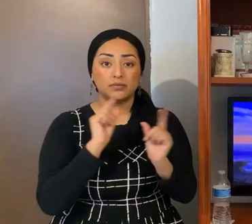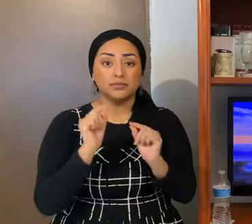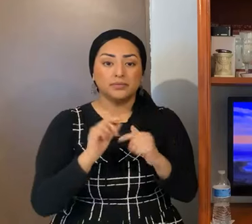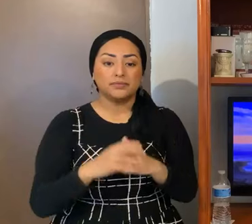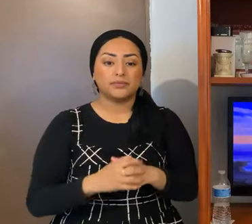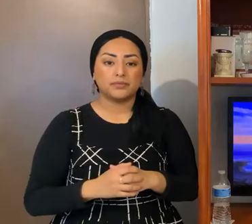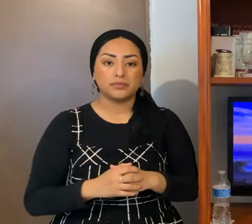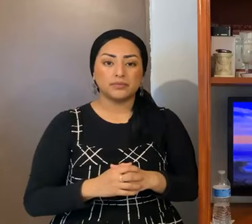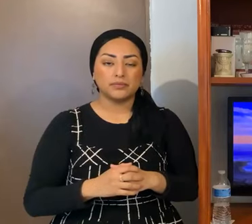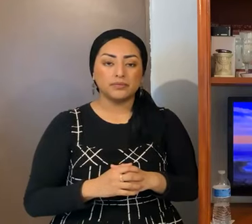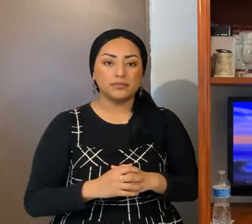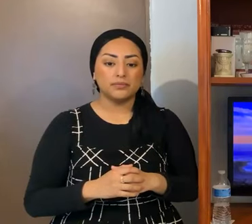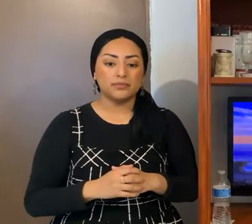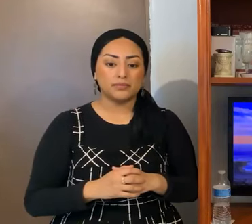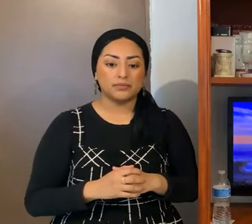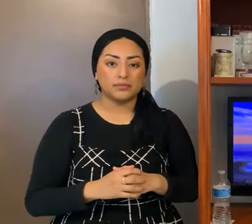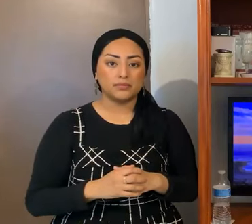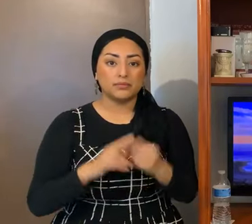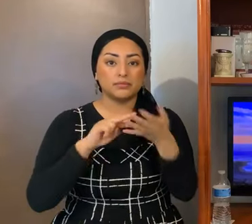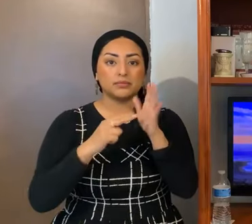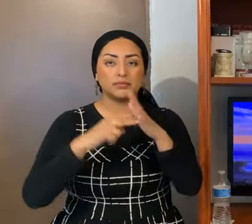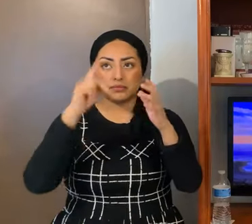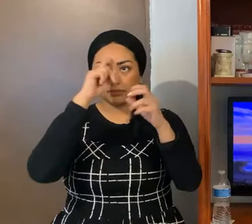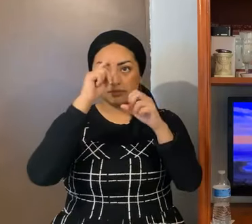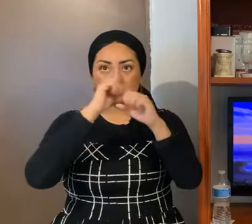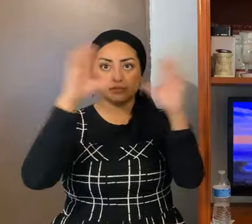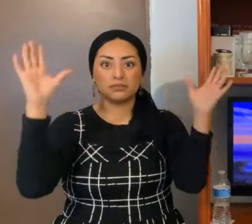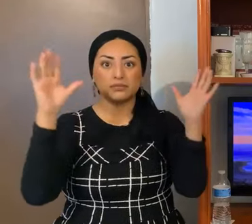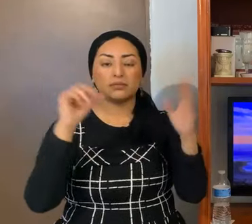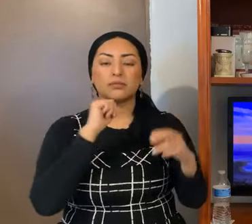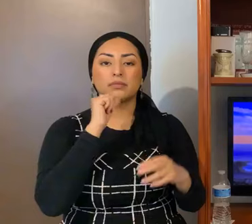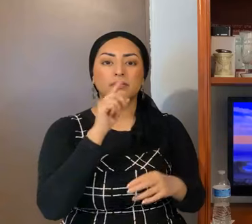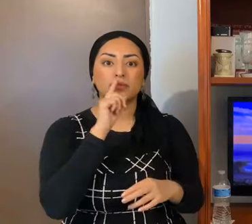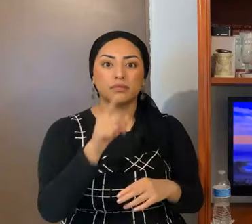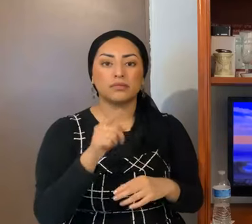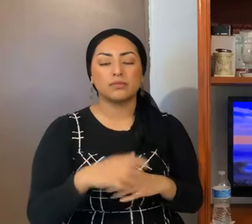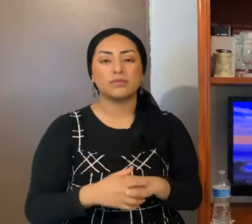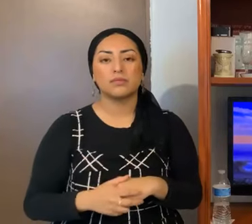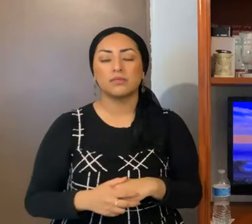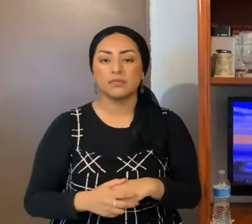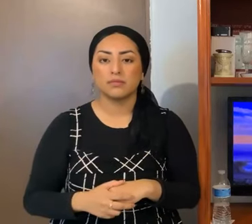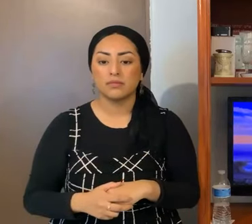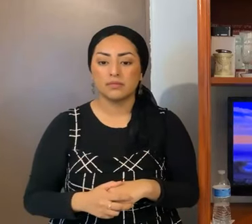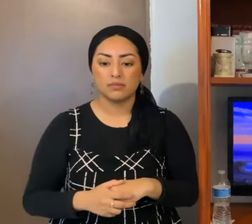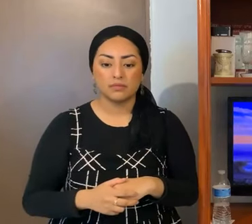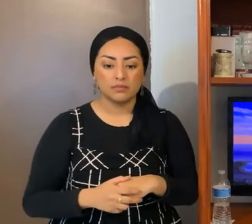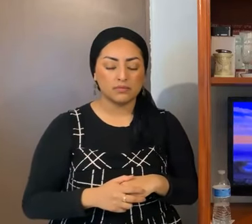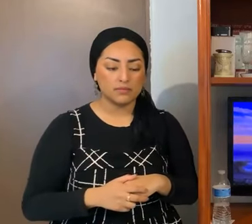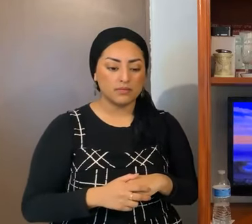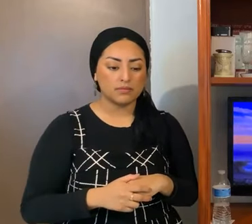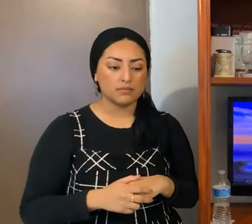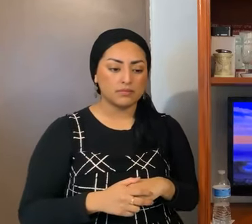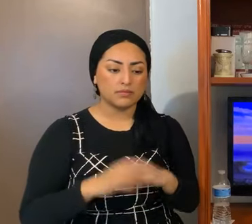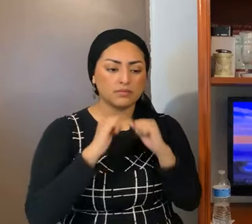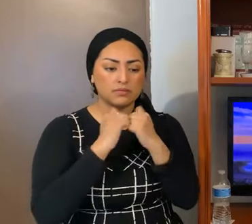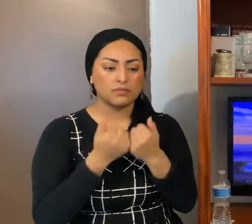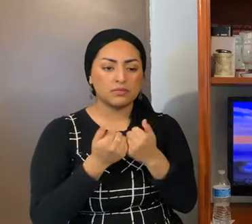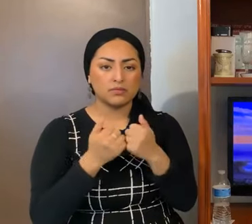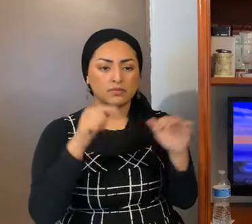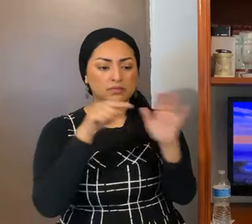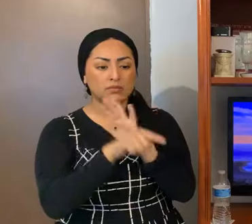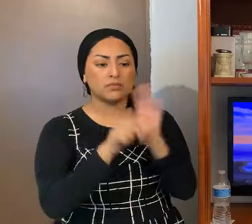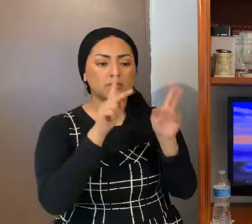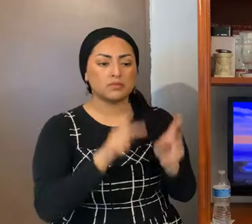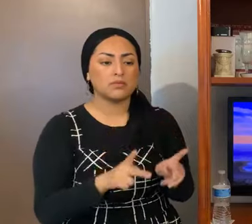difamación, a esto a lo que se refiere es inventar cosas que no son ciertas, amados hermanos. ¿Cómo se asesina a